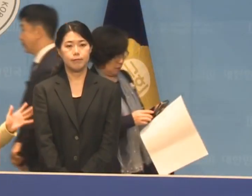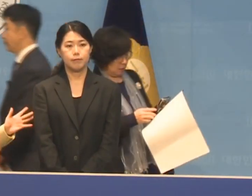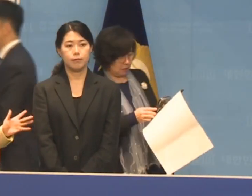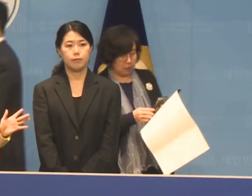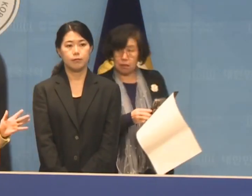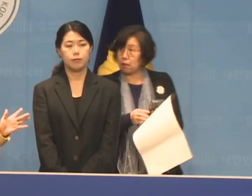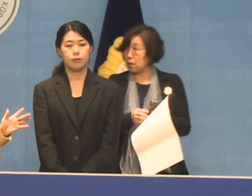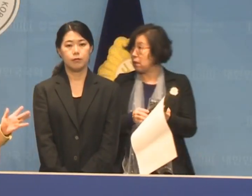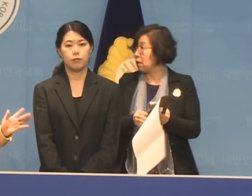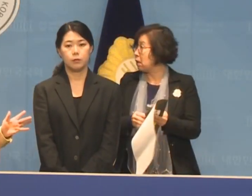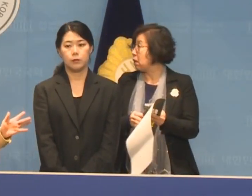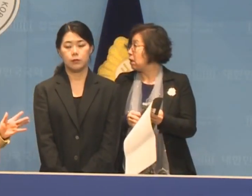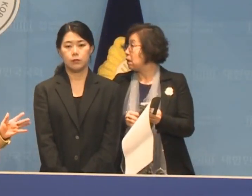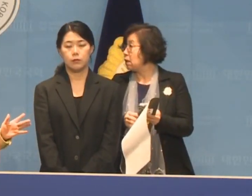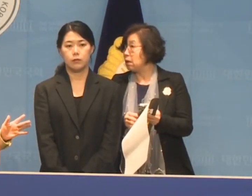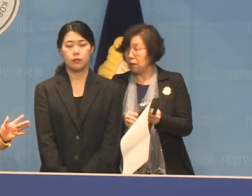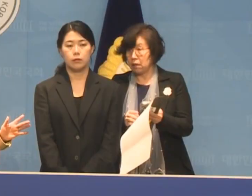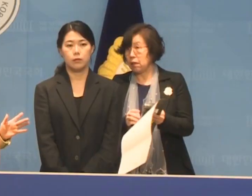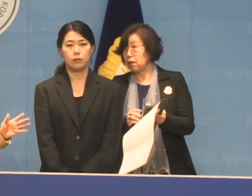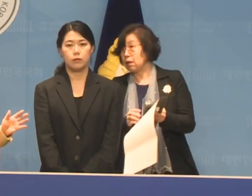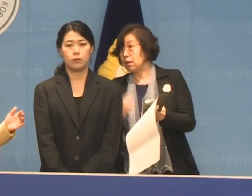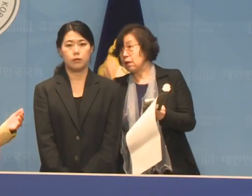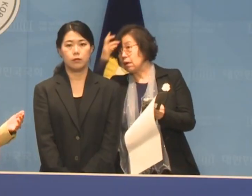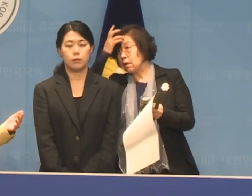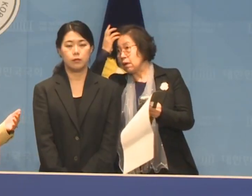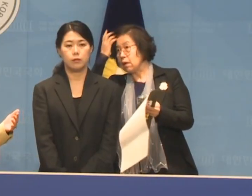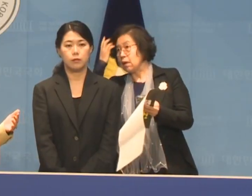네, 여기 한 분, 예.